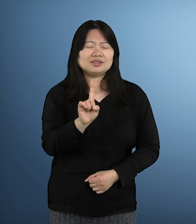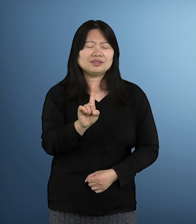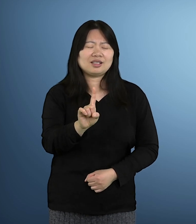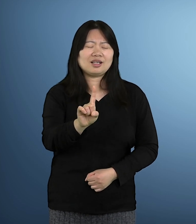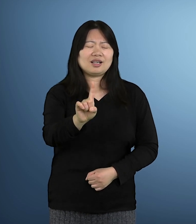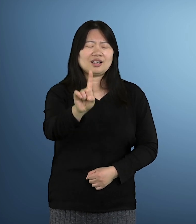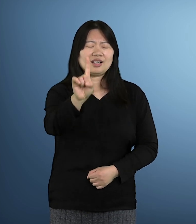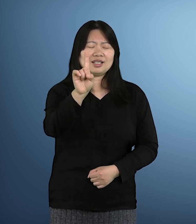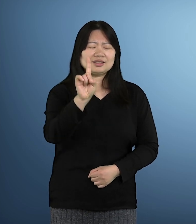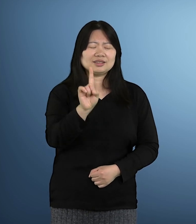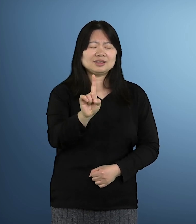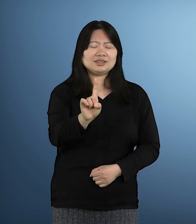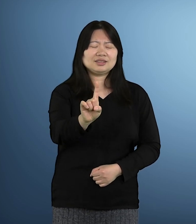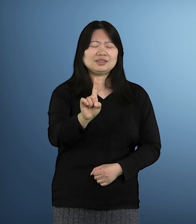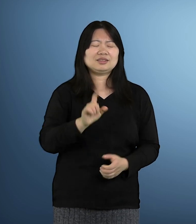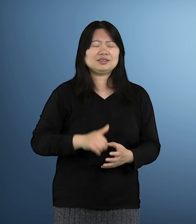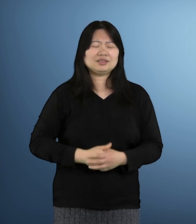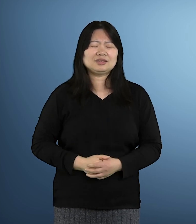한